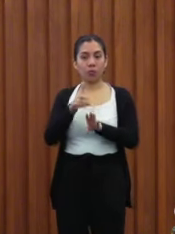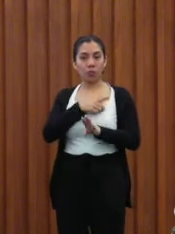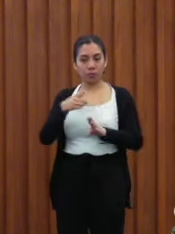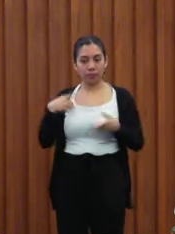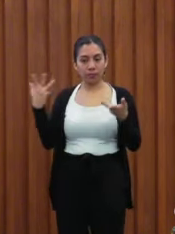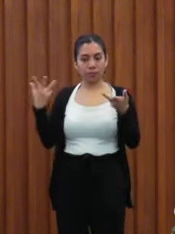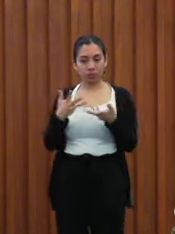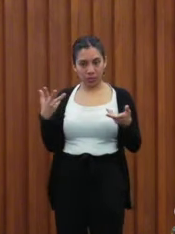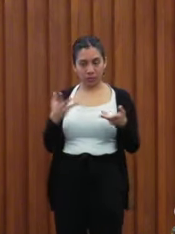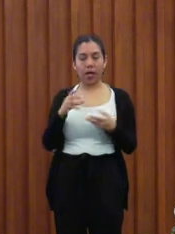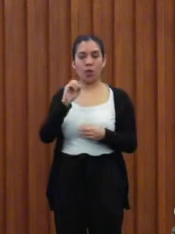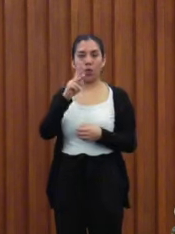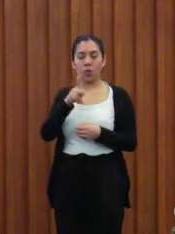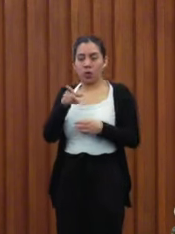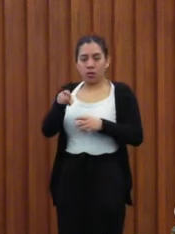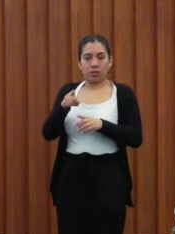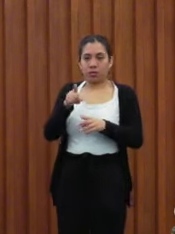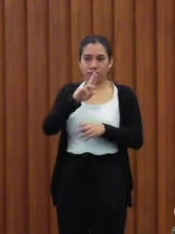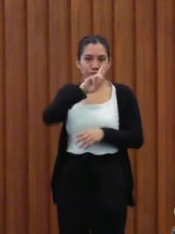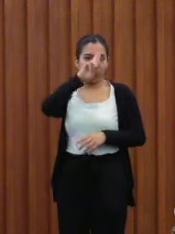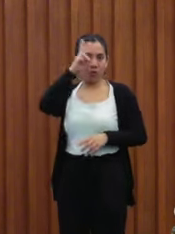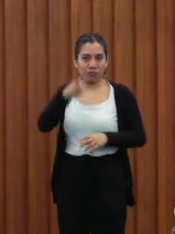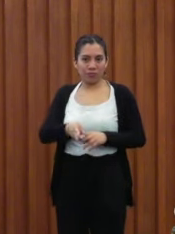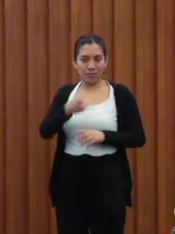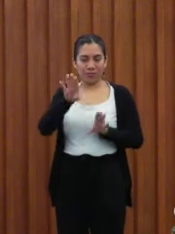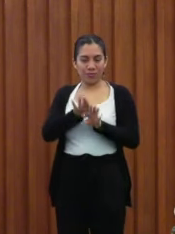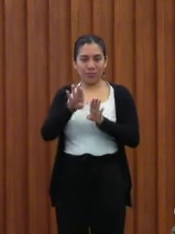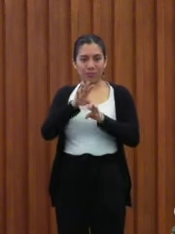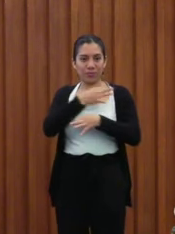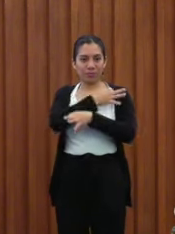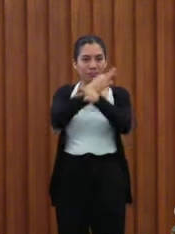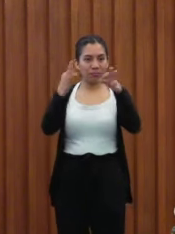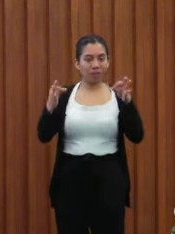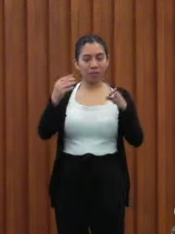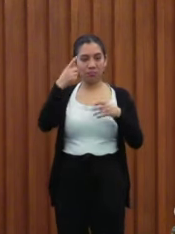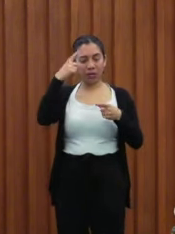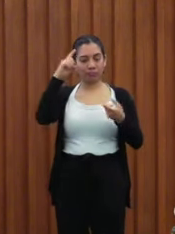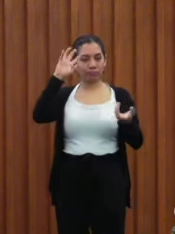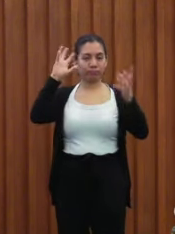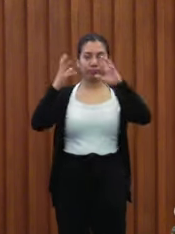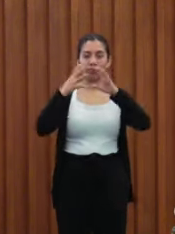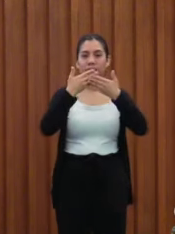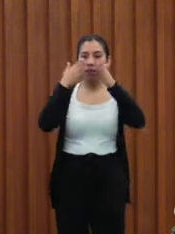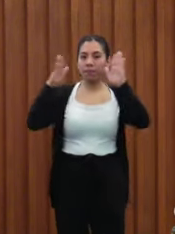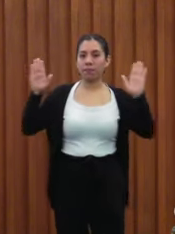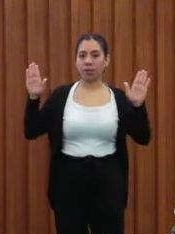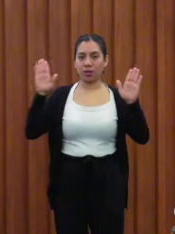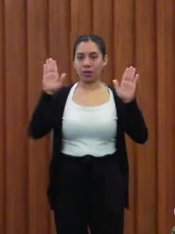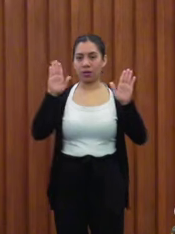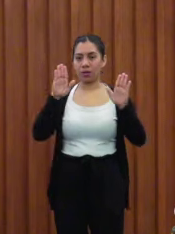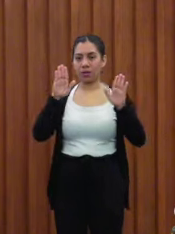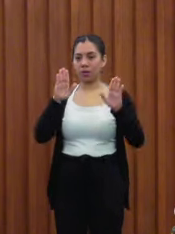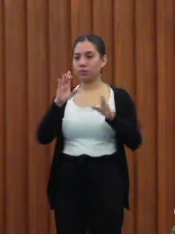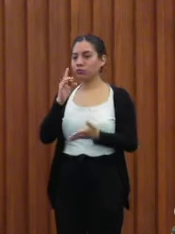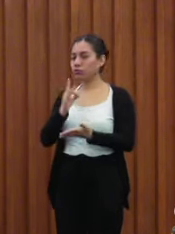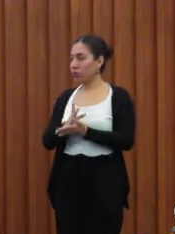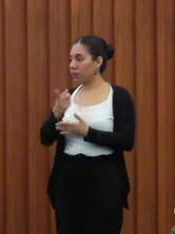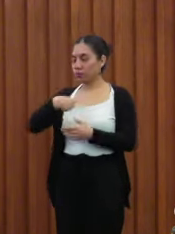actuar, cómo se tiene que cambiar las lógicas y cómo esto requiere no nada más que